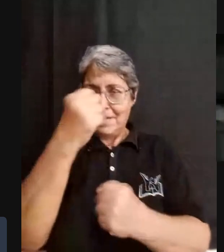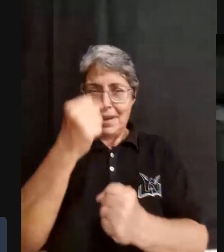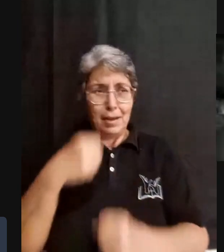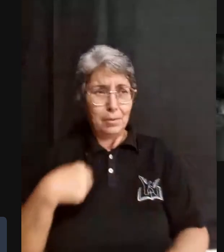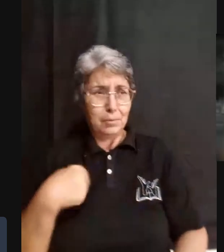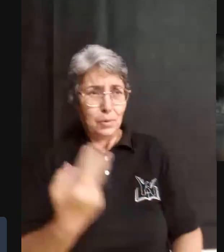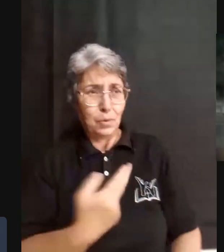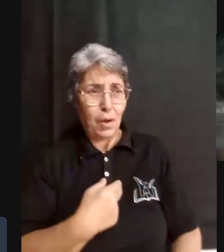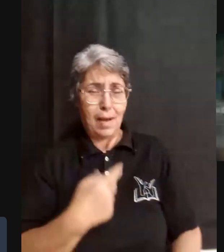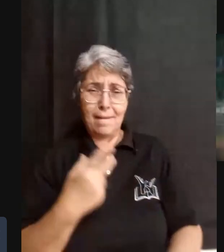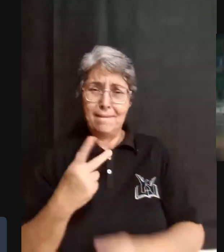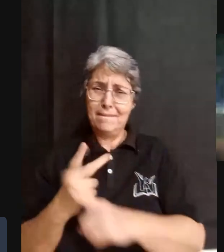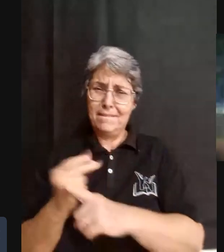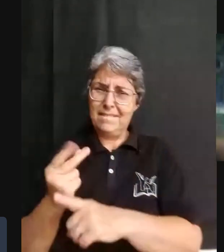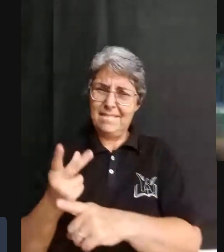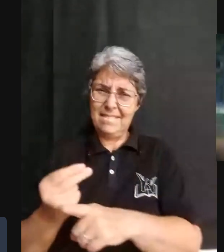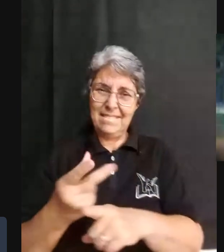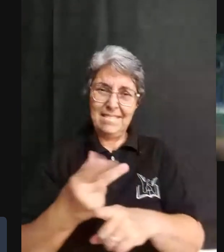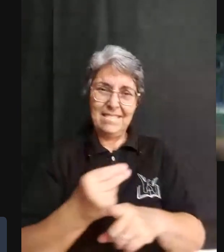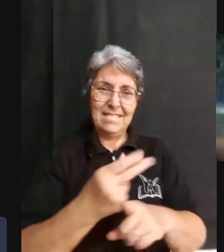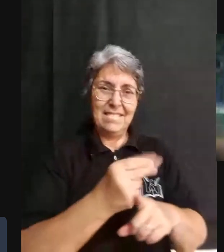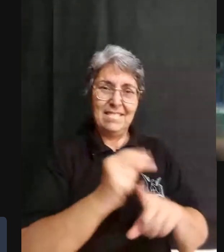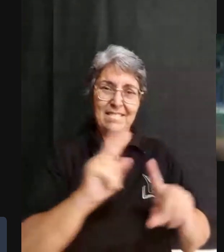vencer, justiça